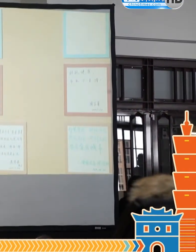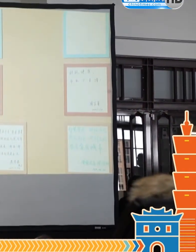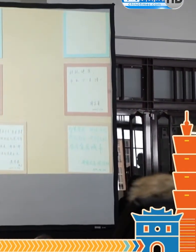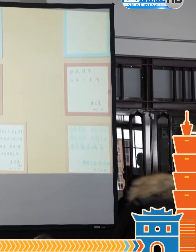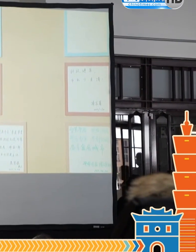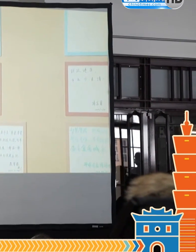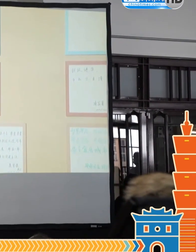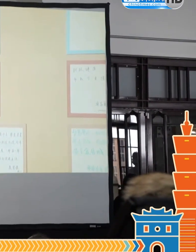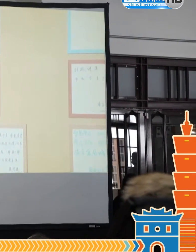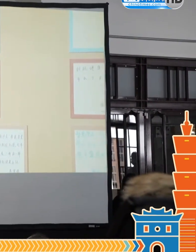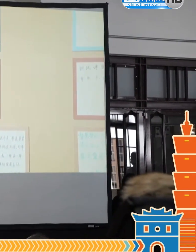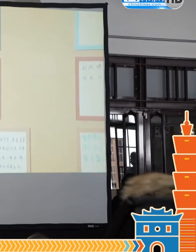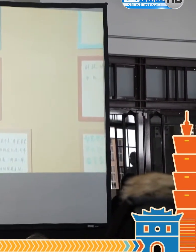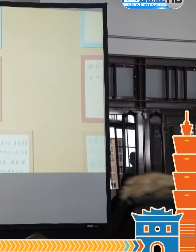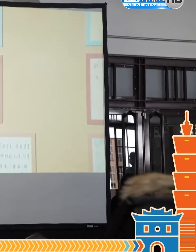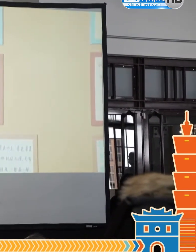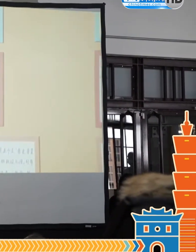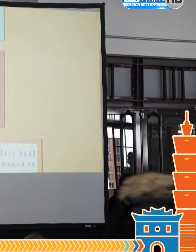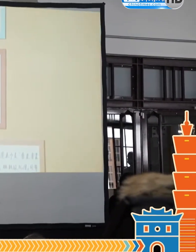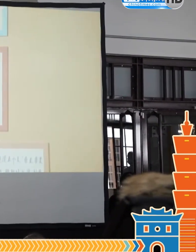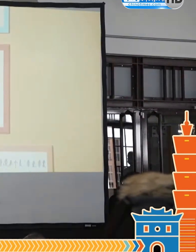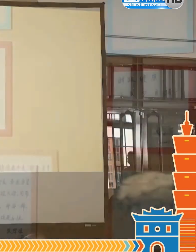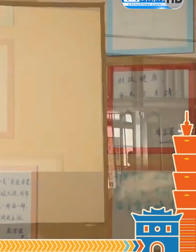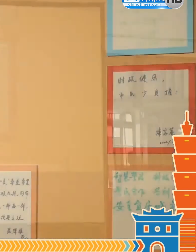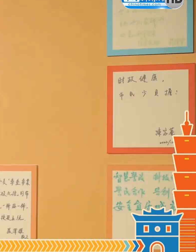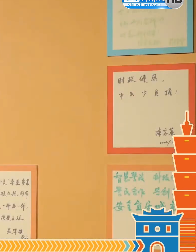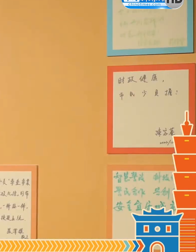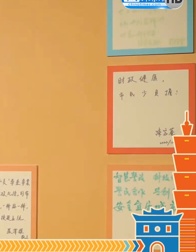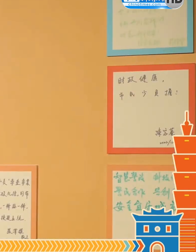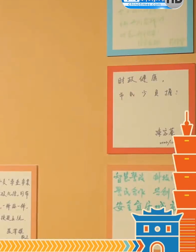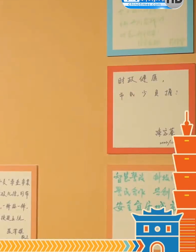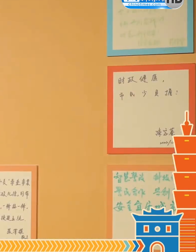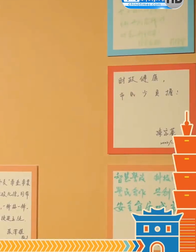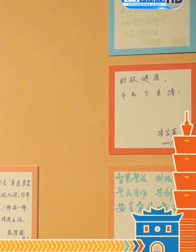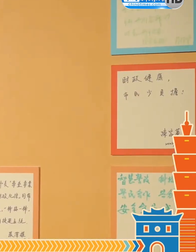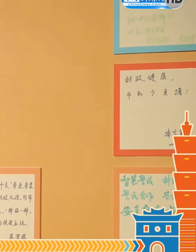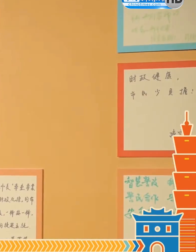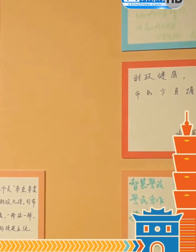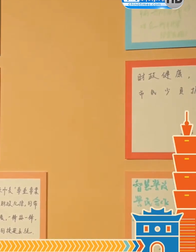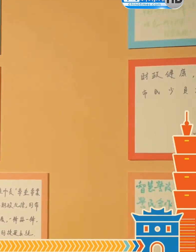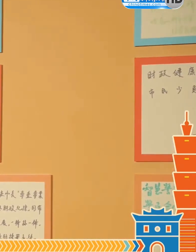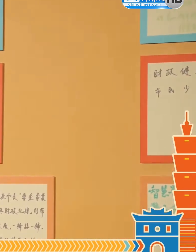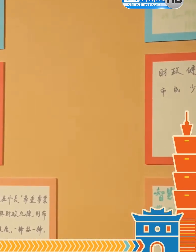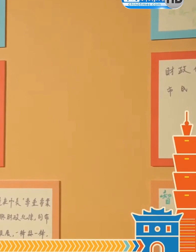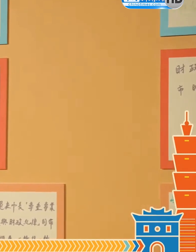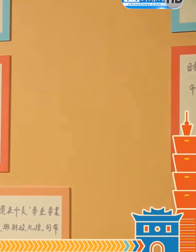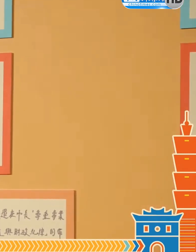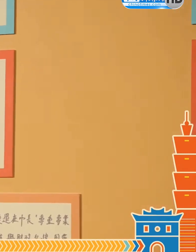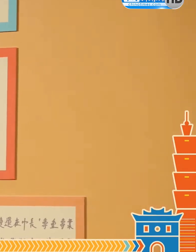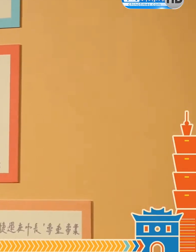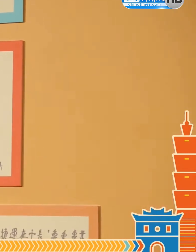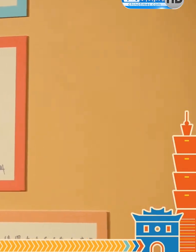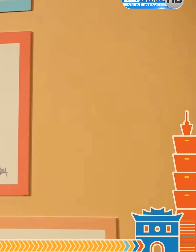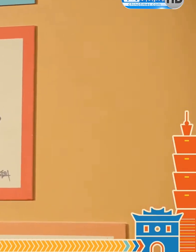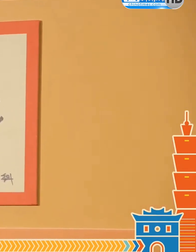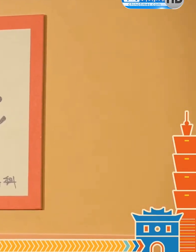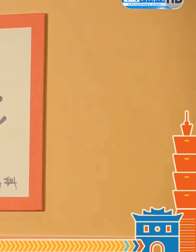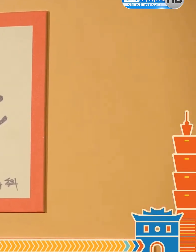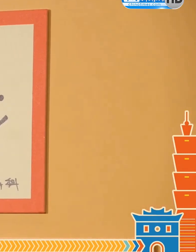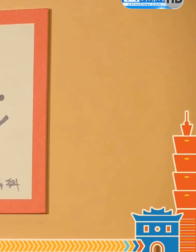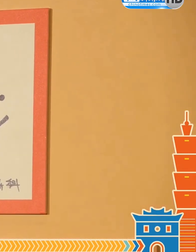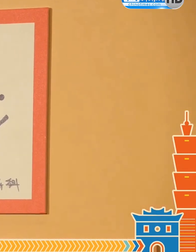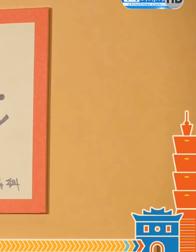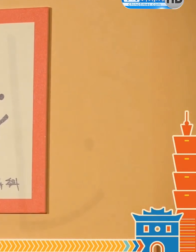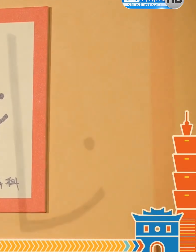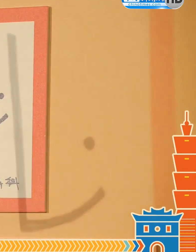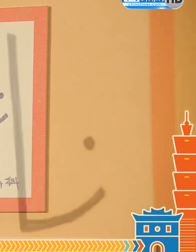我们现在看到这个是资讯局的吕新科局长，他所写下以及他所画下这个熟悉的台北通 logo， 究